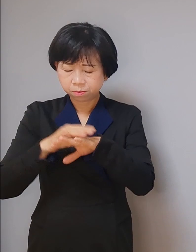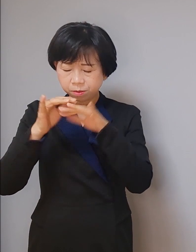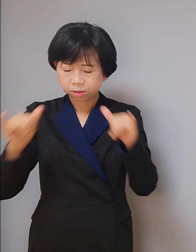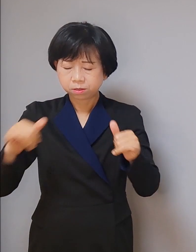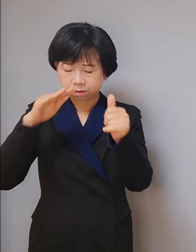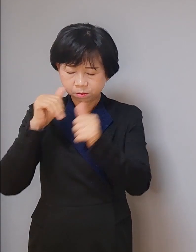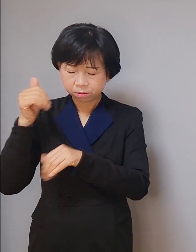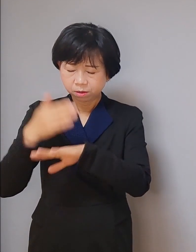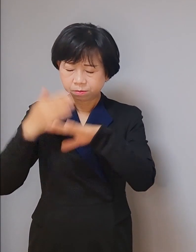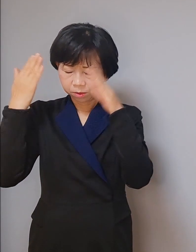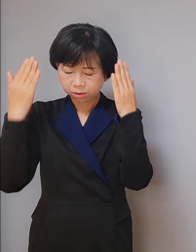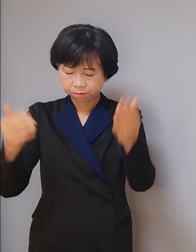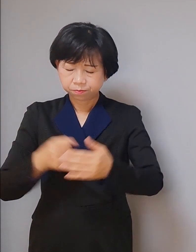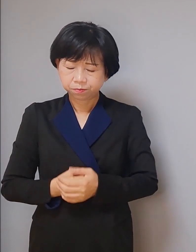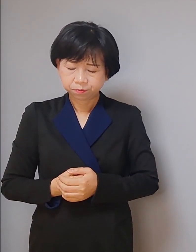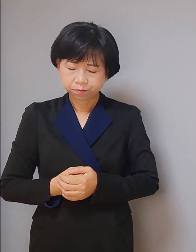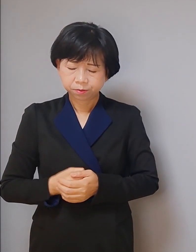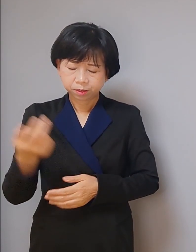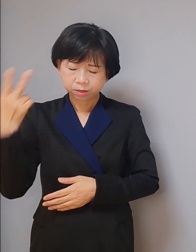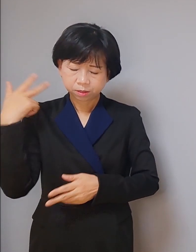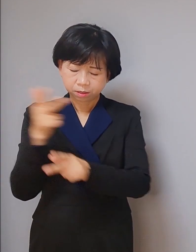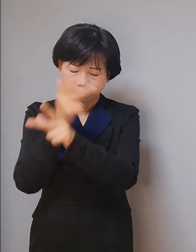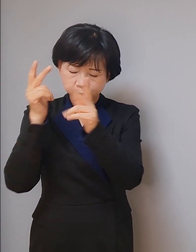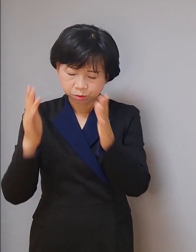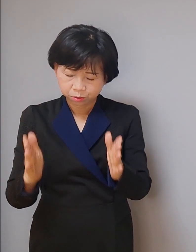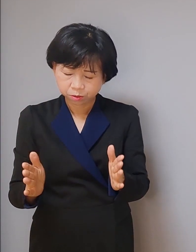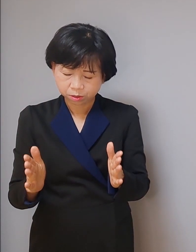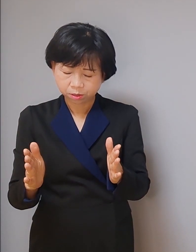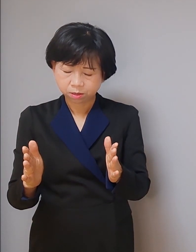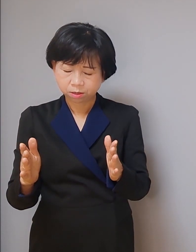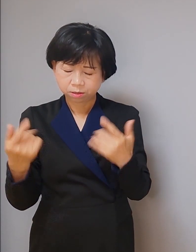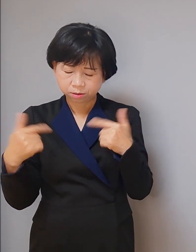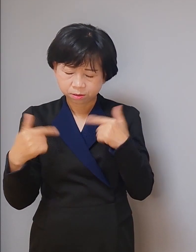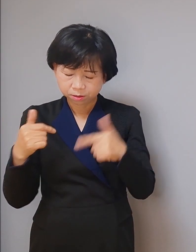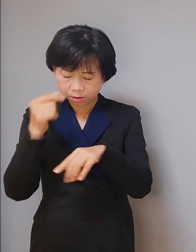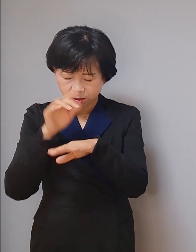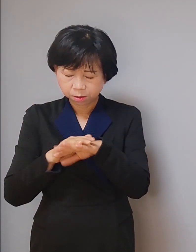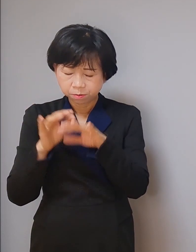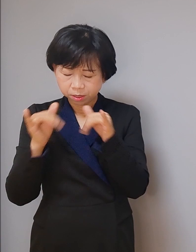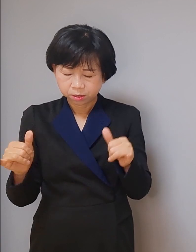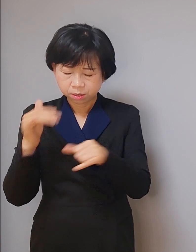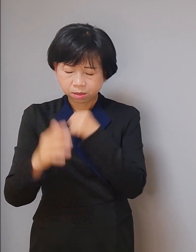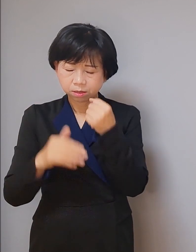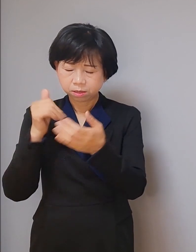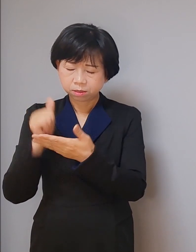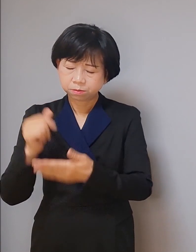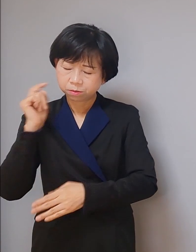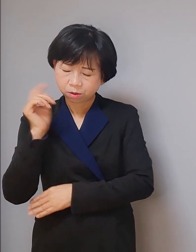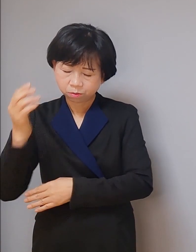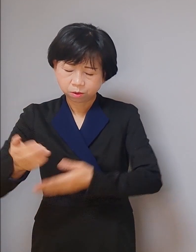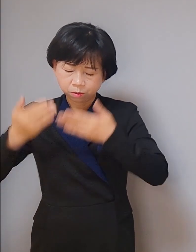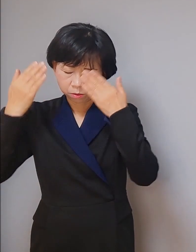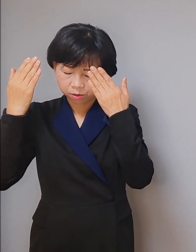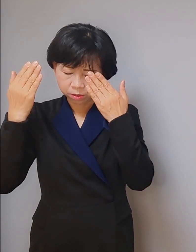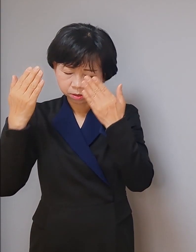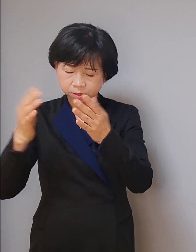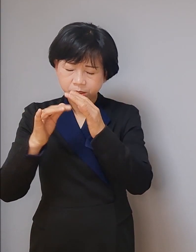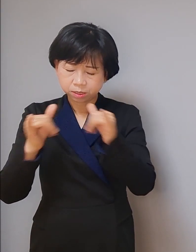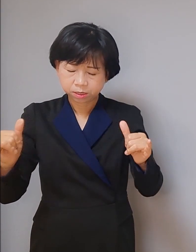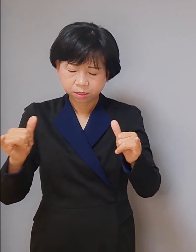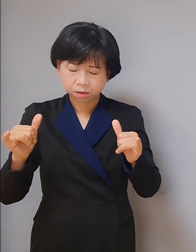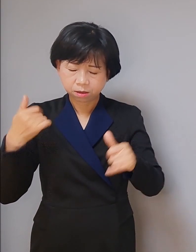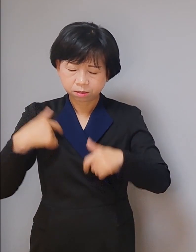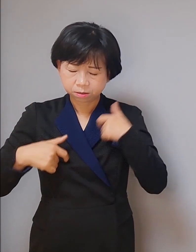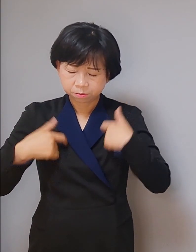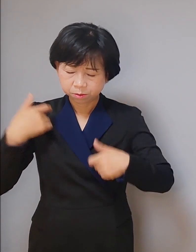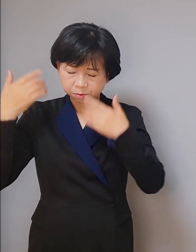해주심을 감사합니다. 지난 한 주간 동안 늘 예배자로 하나님께 영광을 올리는 자로, 하나님을